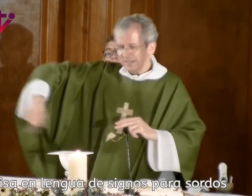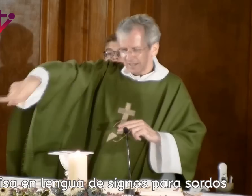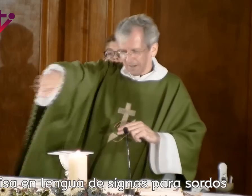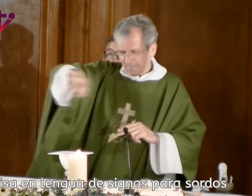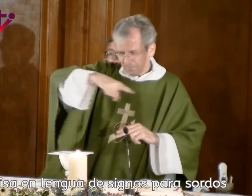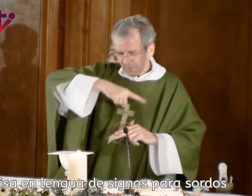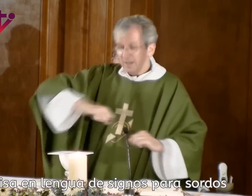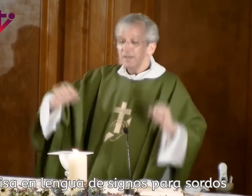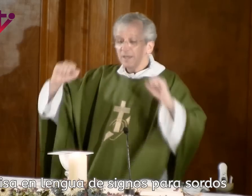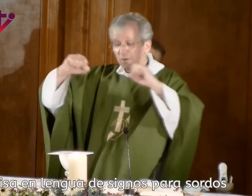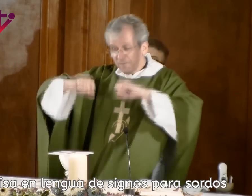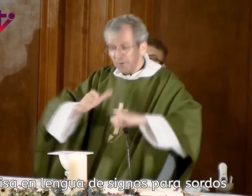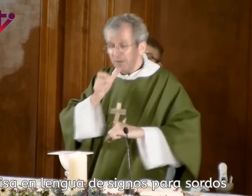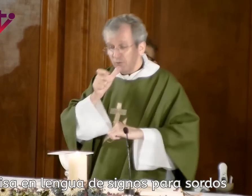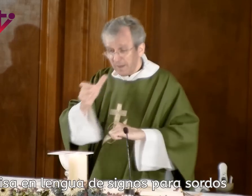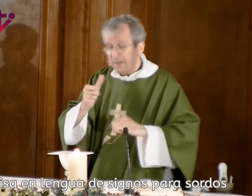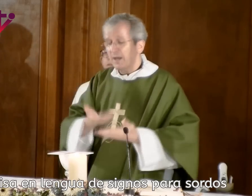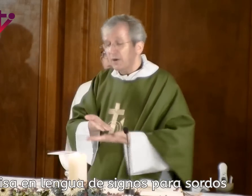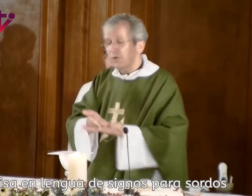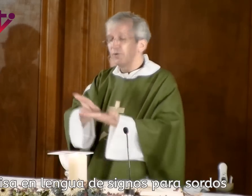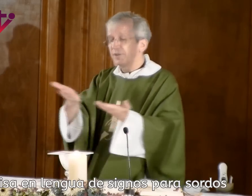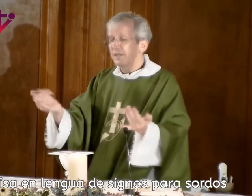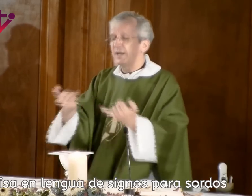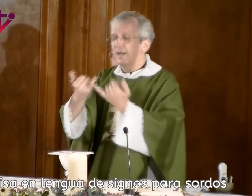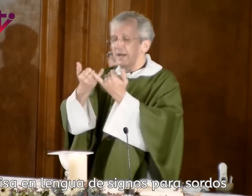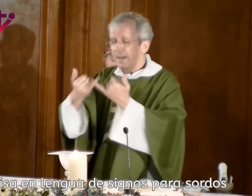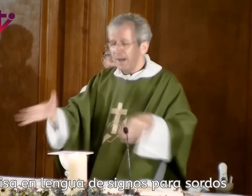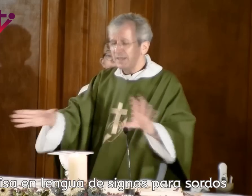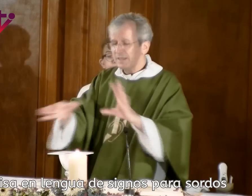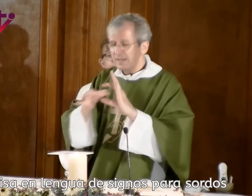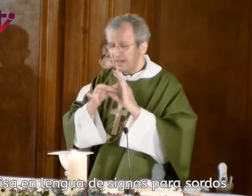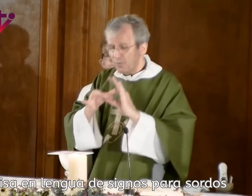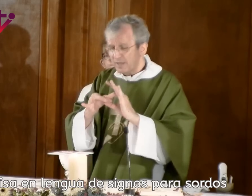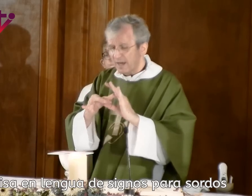Iglesia, y conforme a tu palabra, concédele la paz y la unidad.